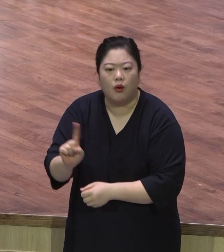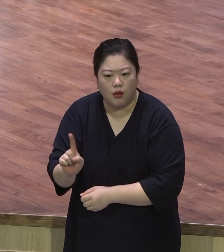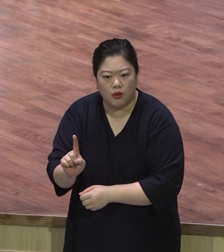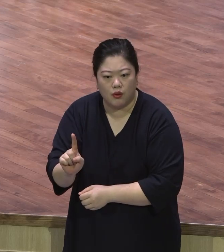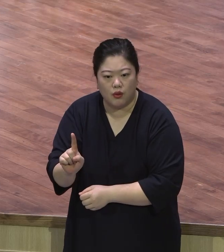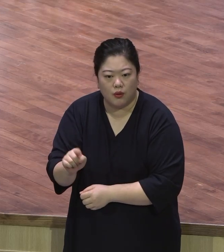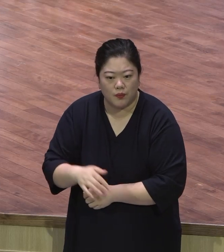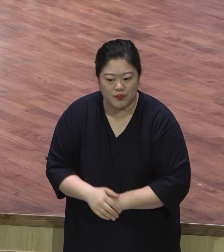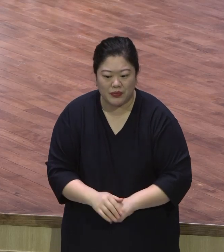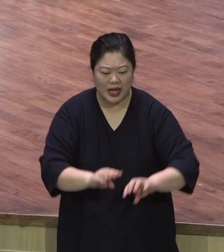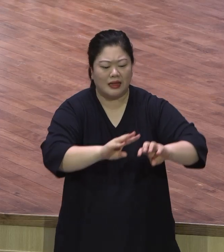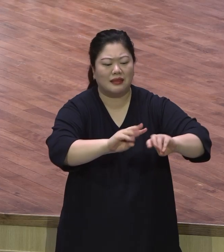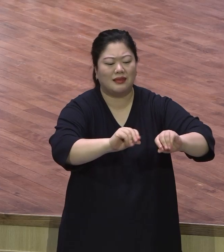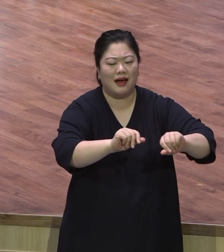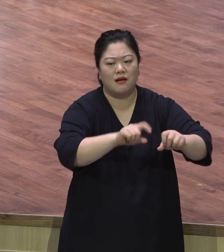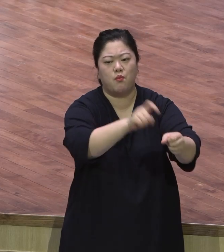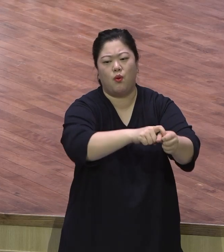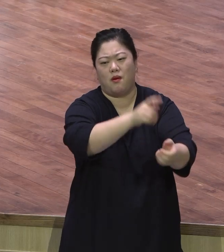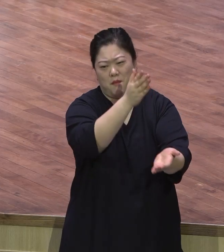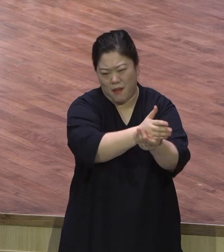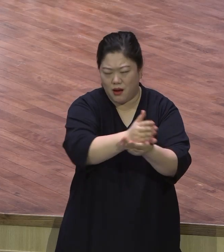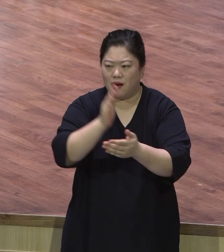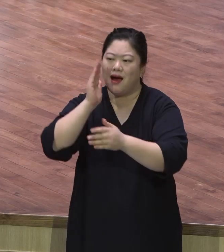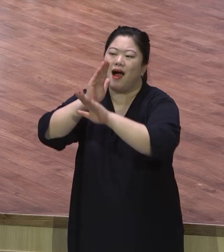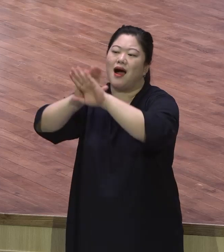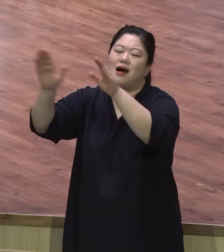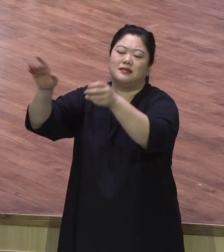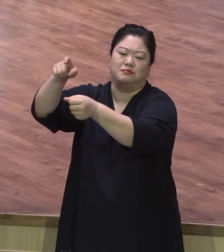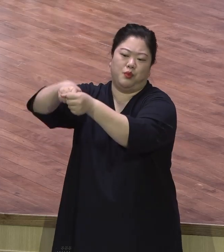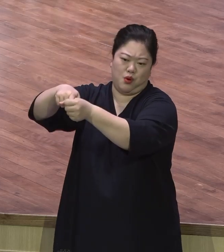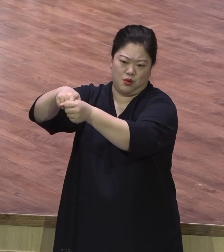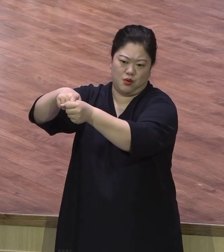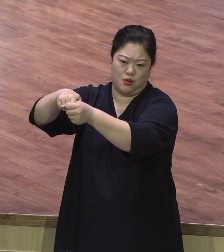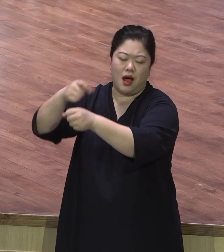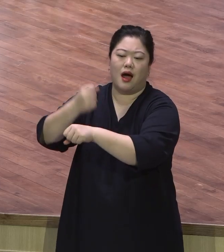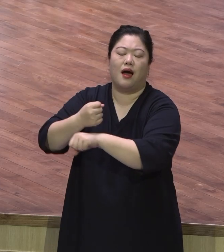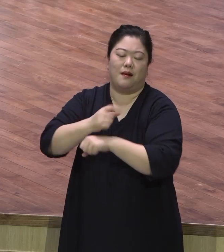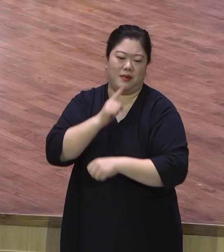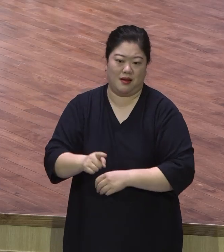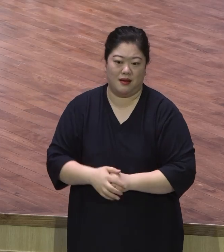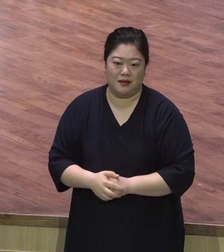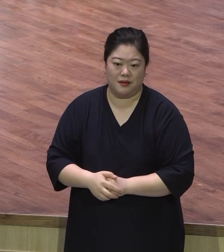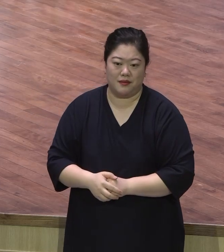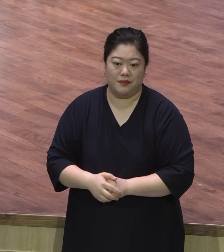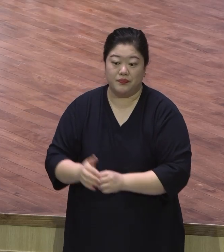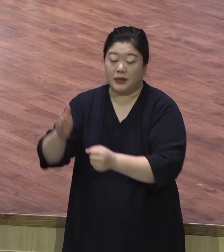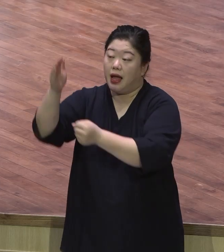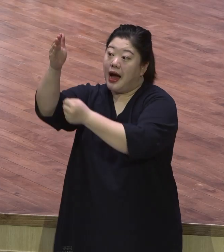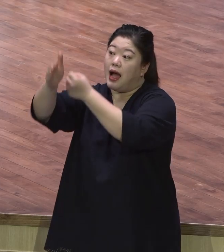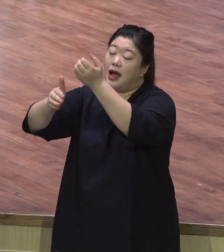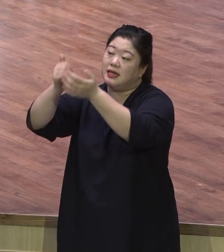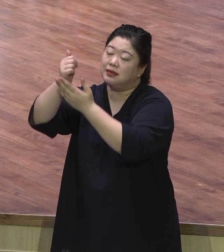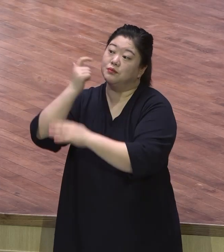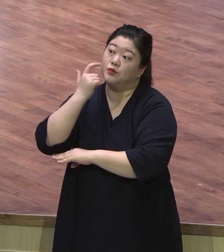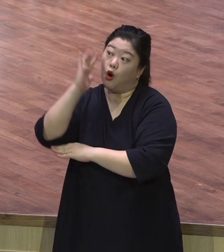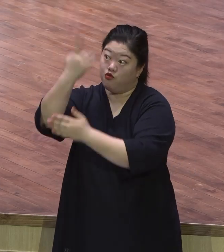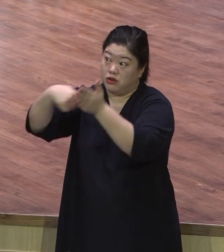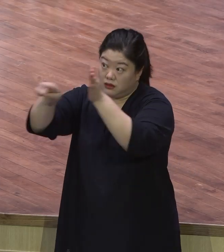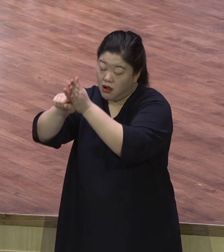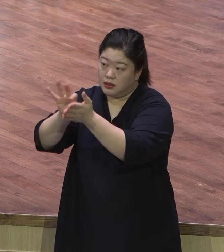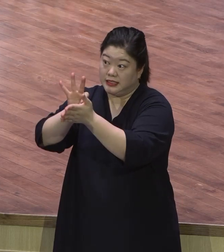쌓아두지 말고 하늘에 쌓아두라. 그렇게 지금 말씀하고 있어요. 한마디로. 하나님의 영광을 위하여